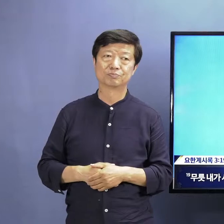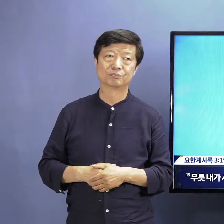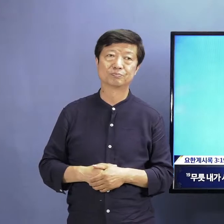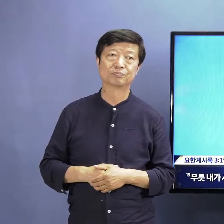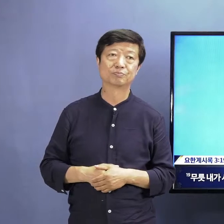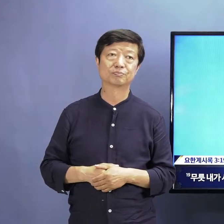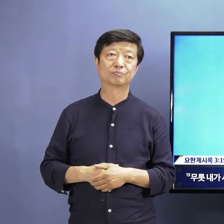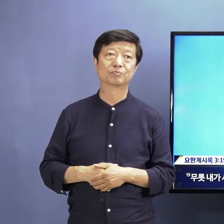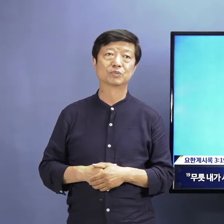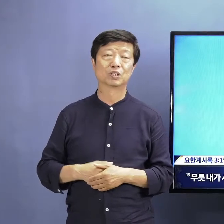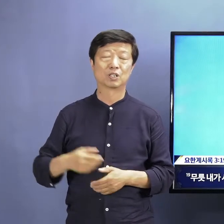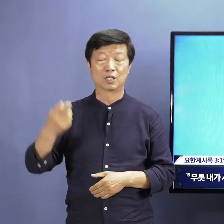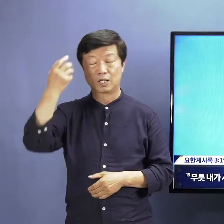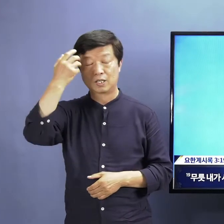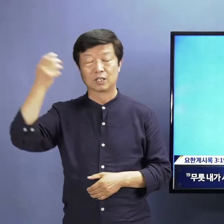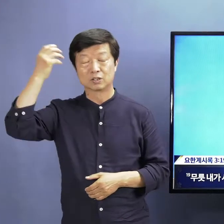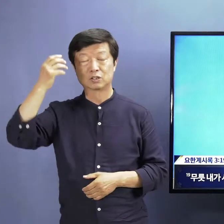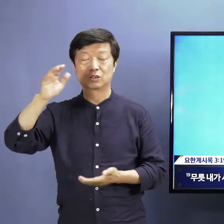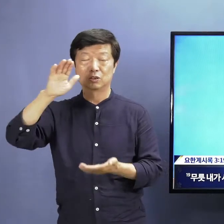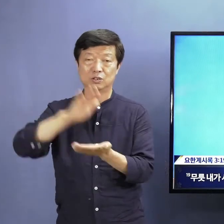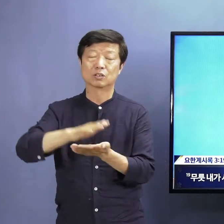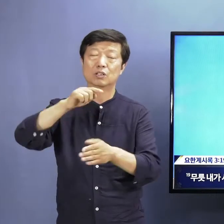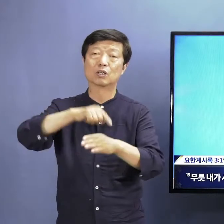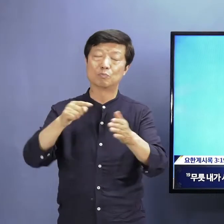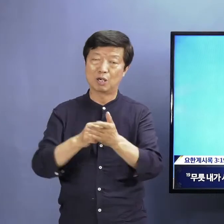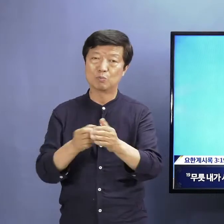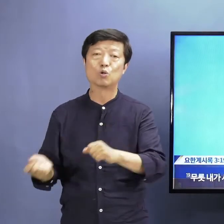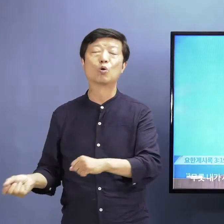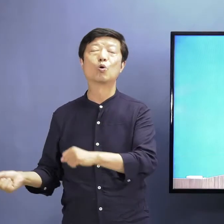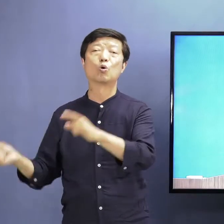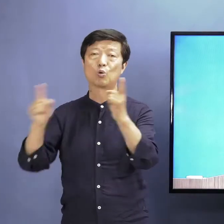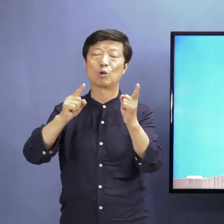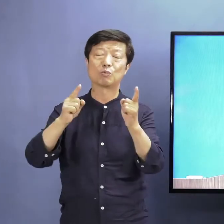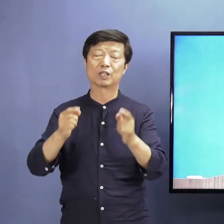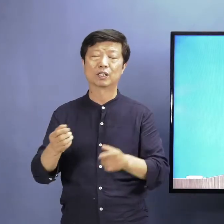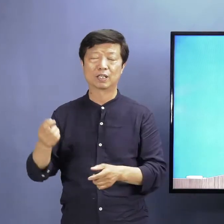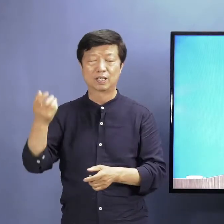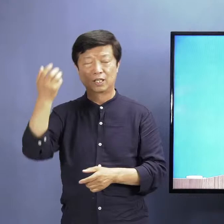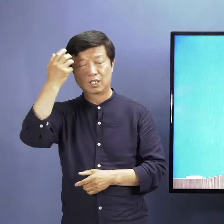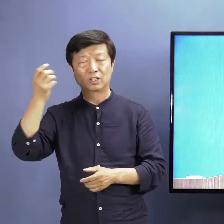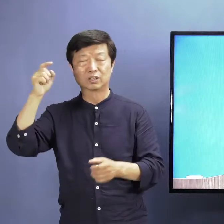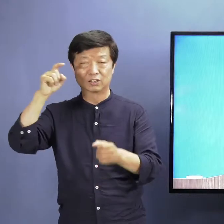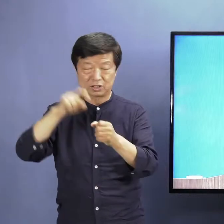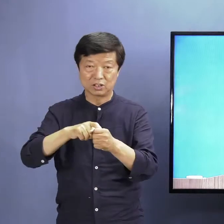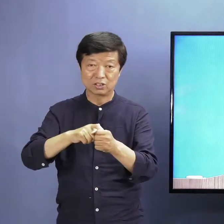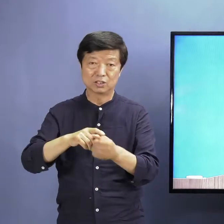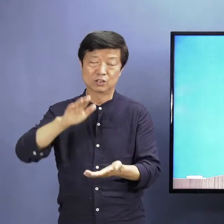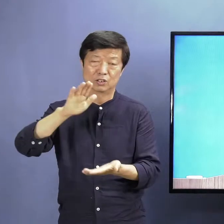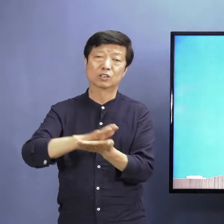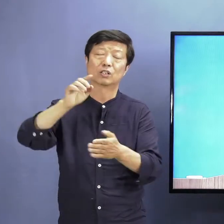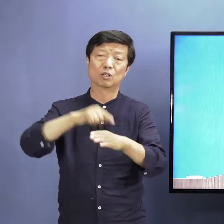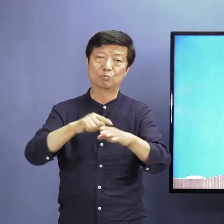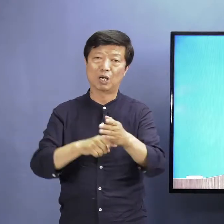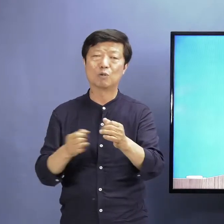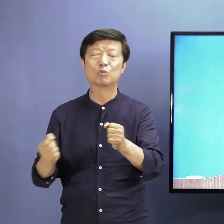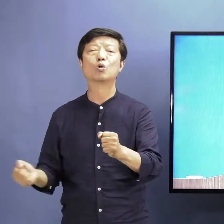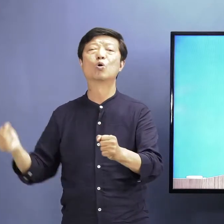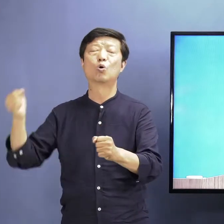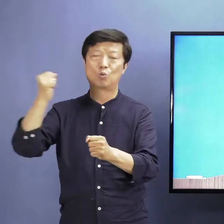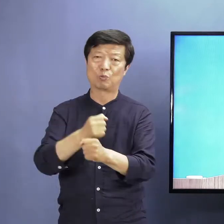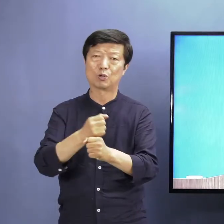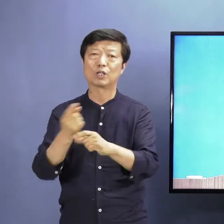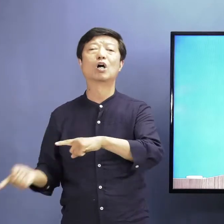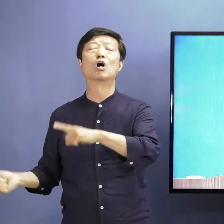뭐냐? 영적 열정을 회복하라 하는 겁니다. 영적 열정을 회복하라. 자, 근데 여기서 한 가지 또 볼 게